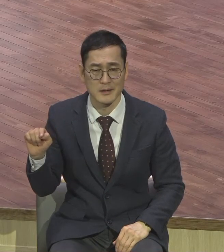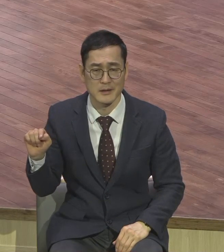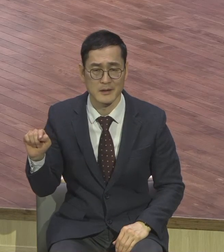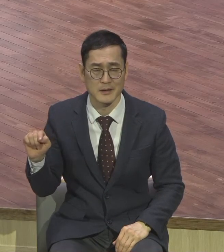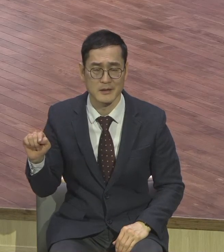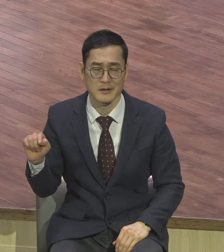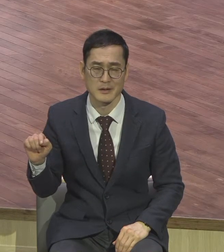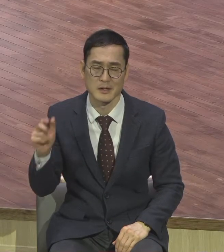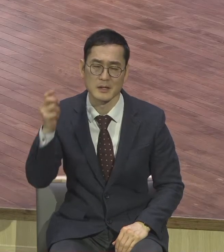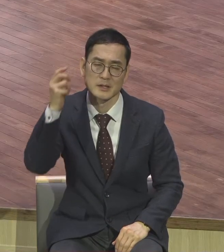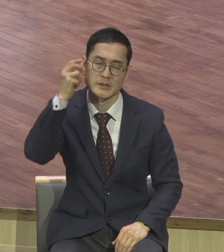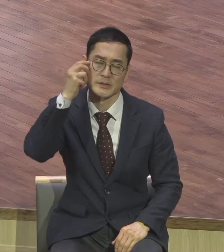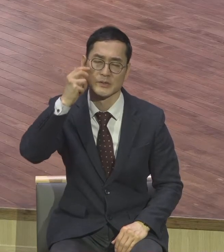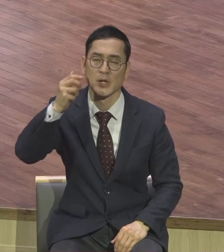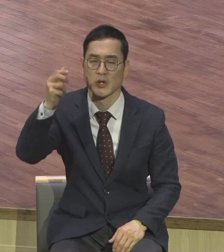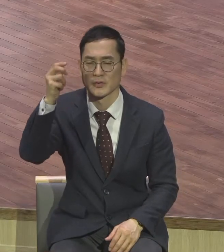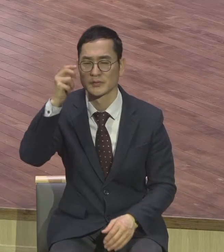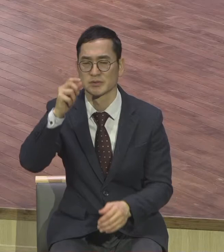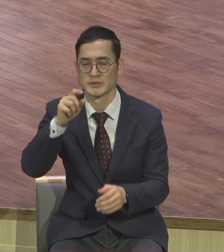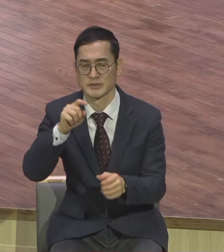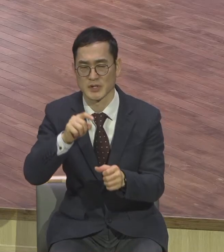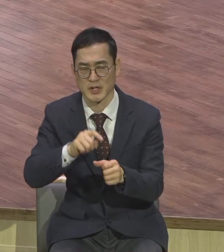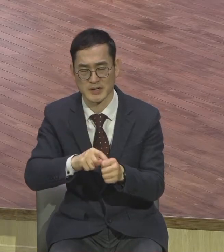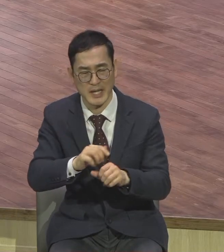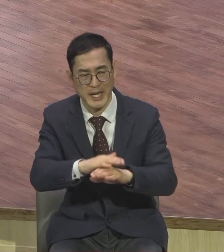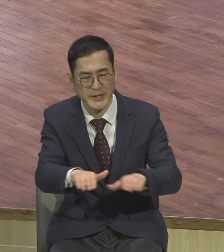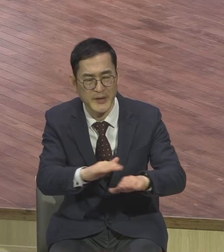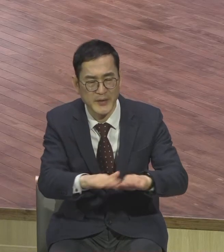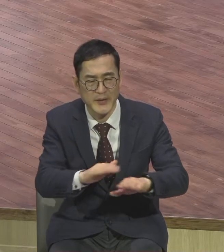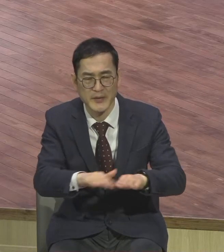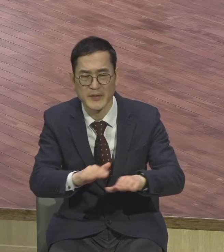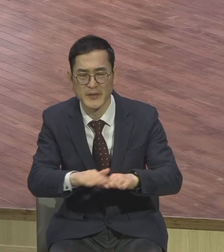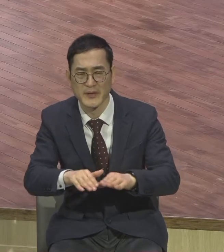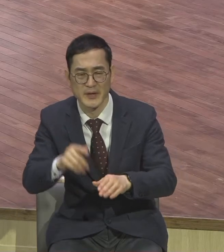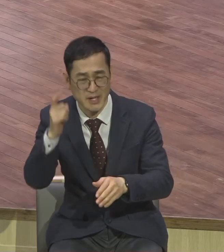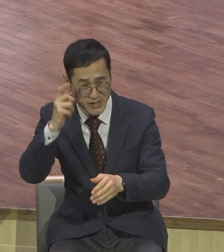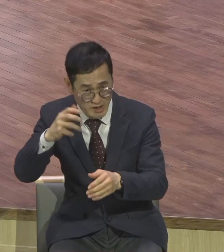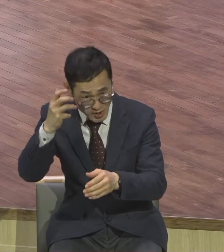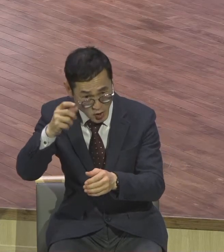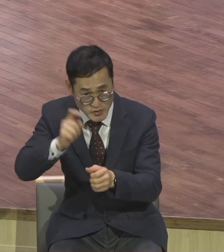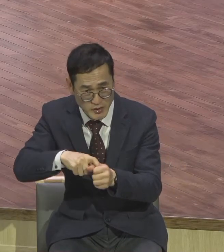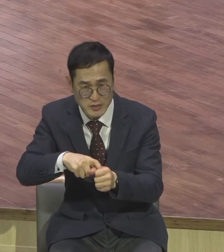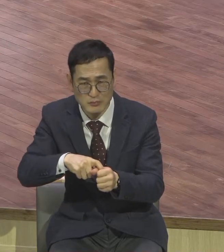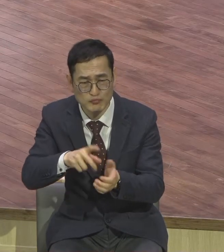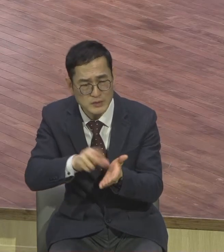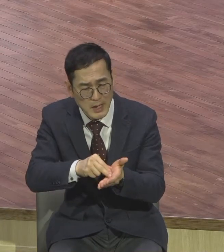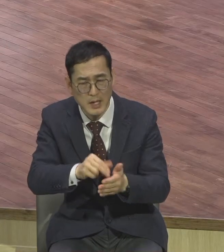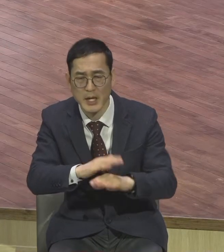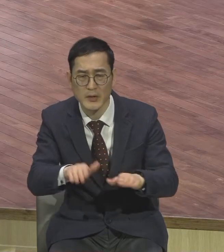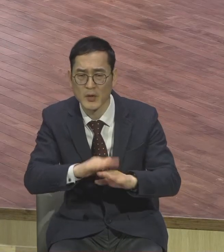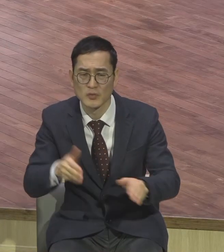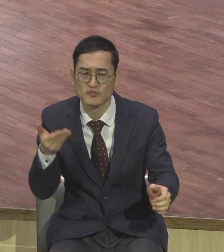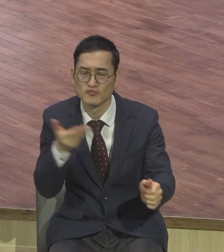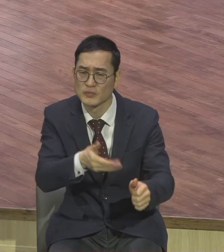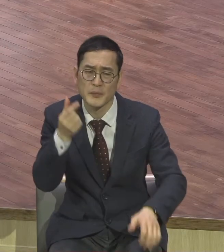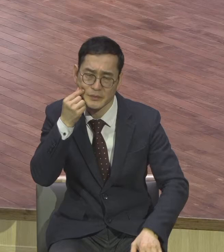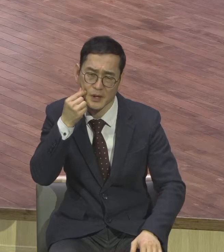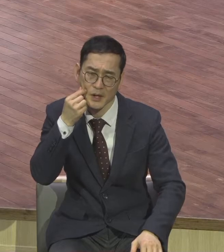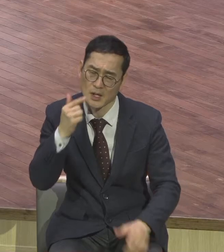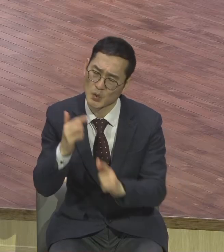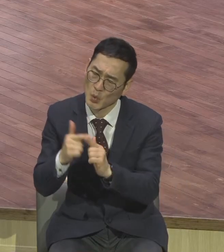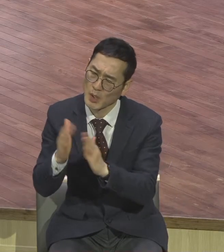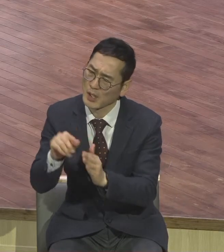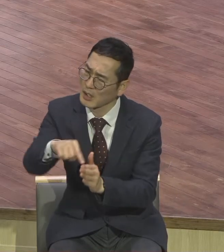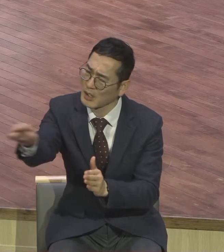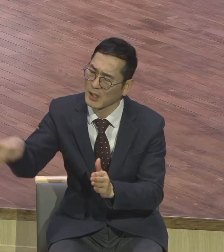영적인 답을 못 줍니다. 교회가 영적인 용어도 쓰지 않습니다. 참 심각하지요.